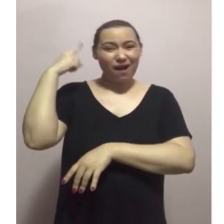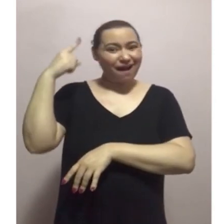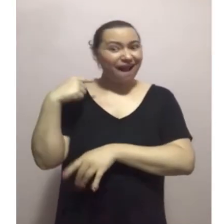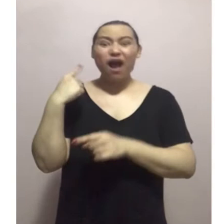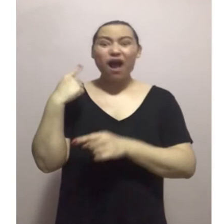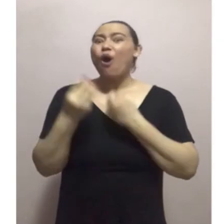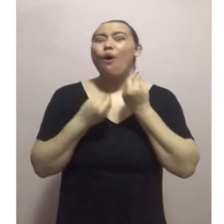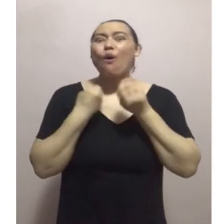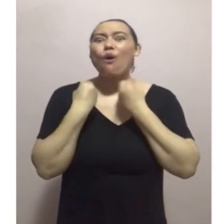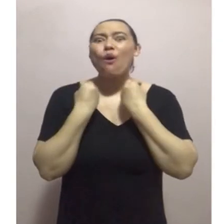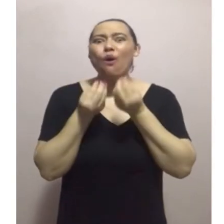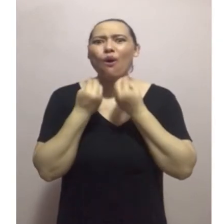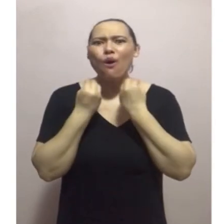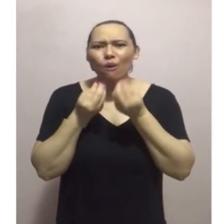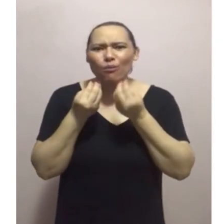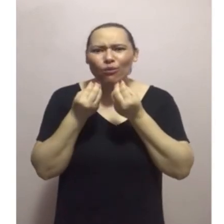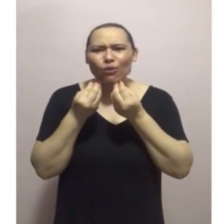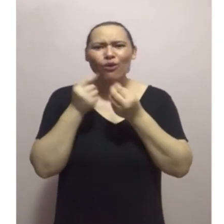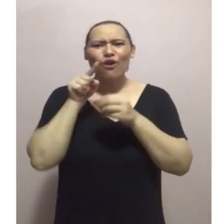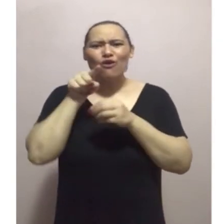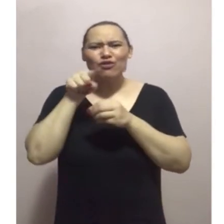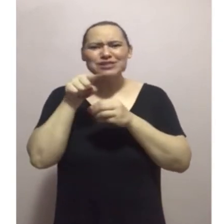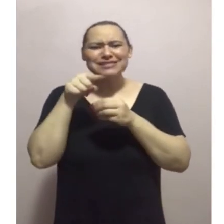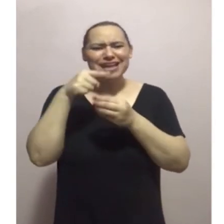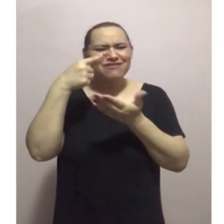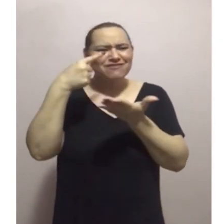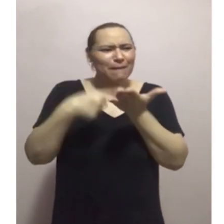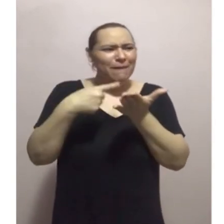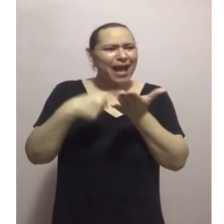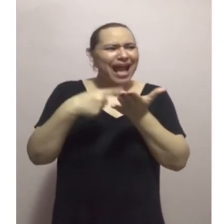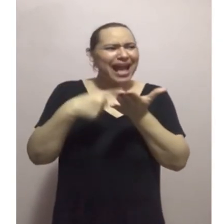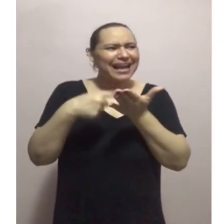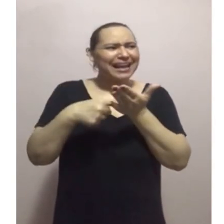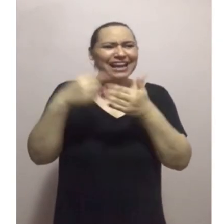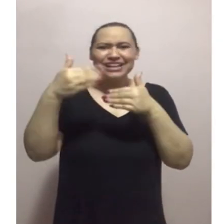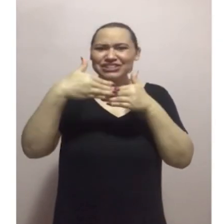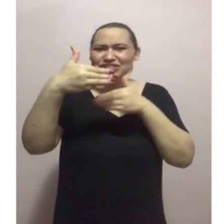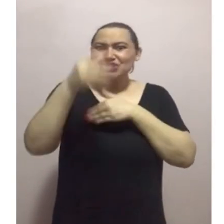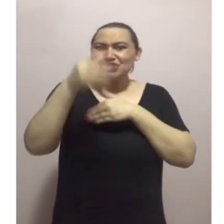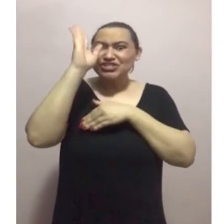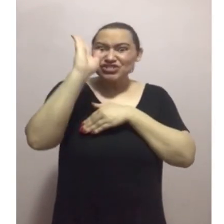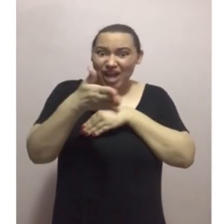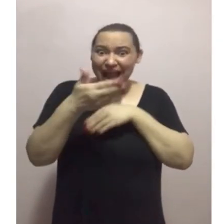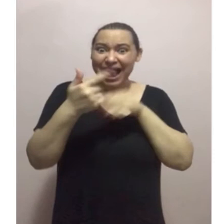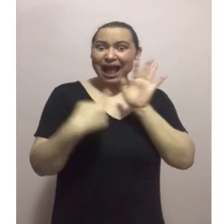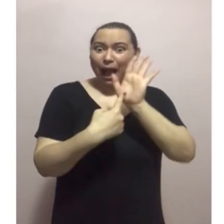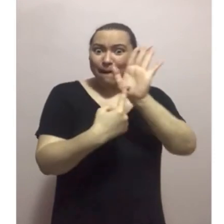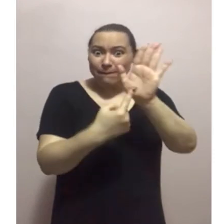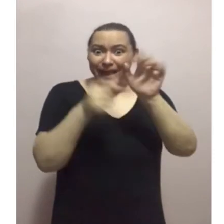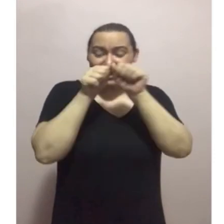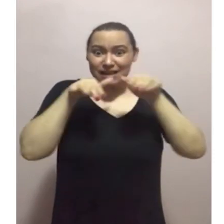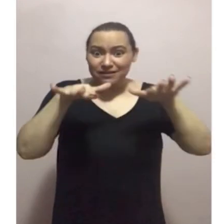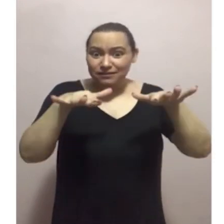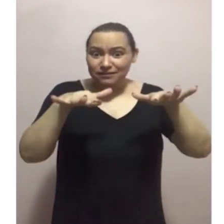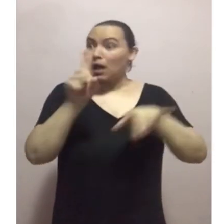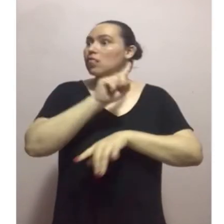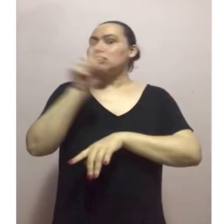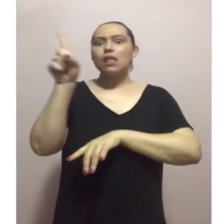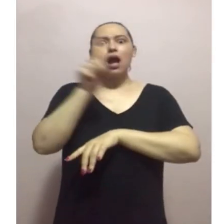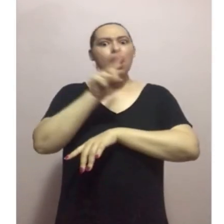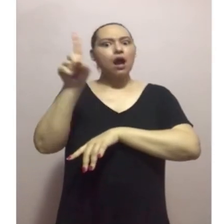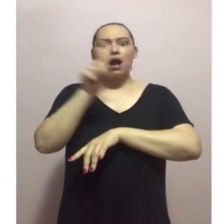vai antecipar a peça e tal. Eu falei, não, gente, não vai tirar a experiência do ao vivo, vai